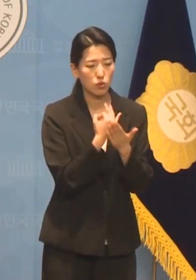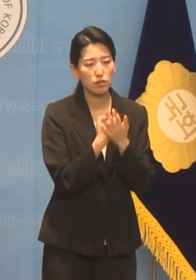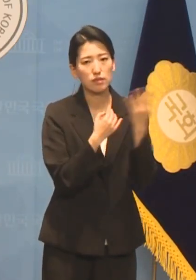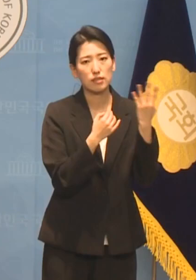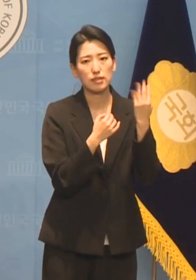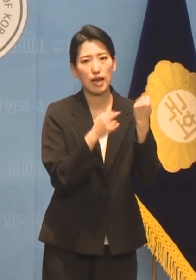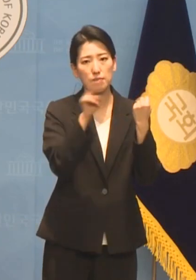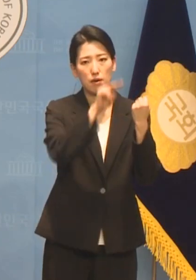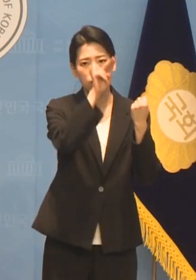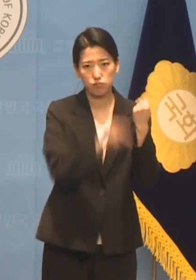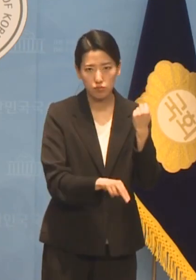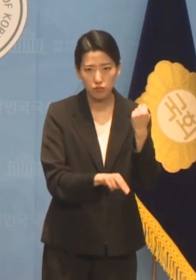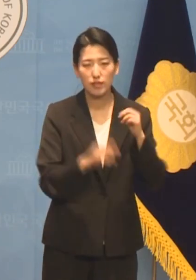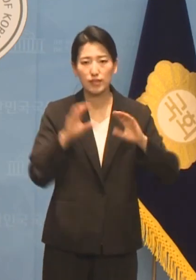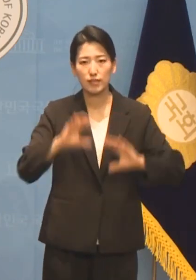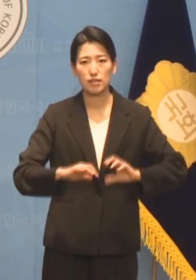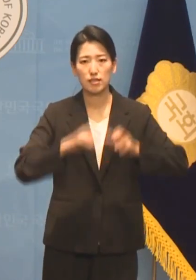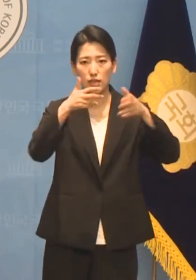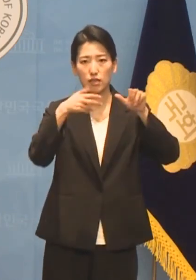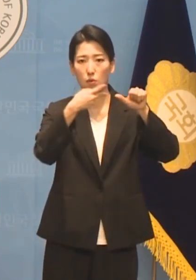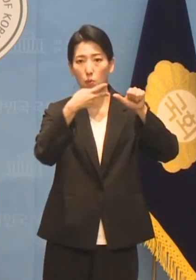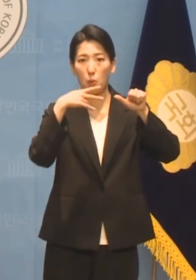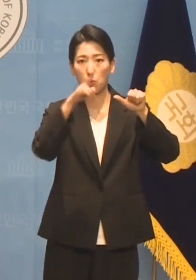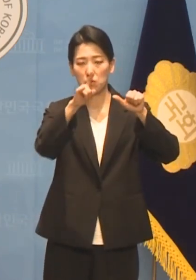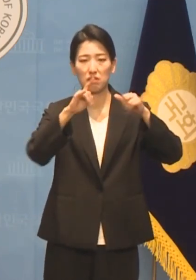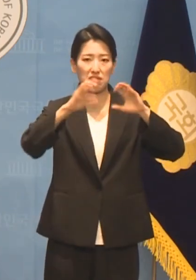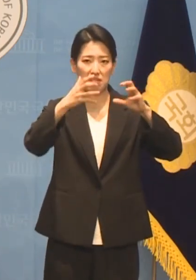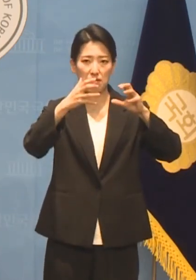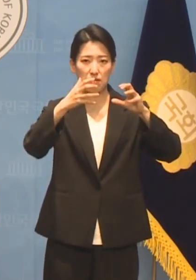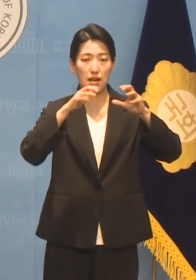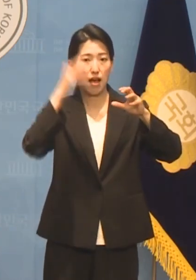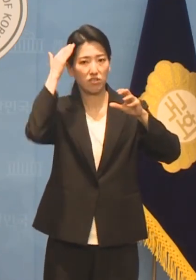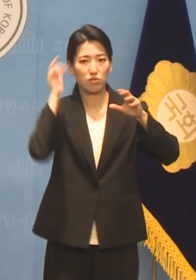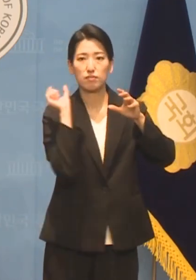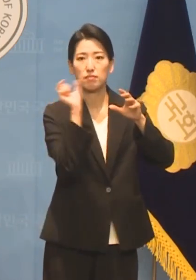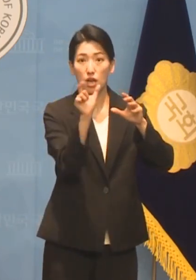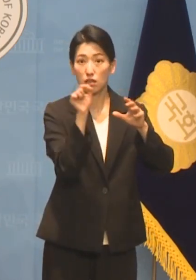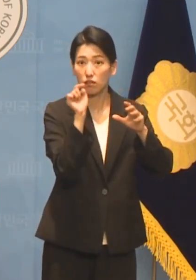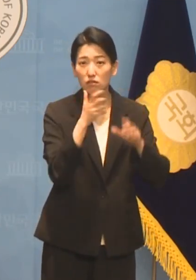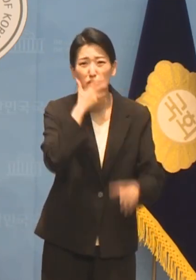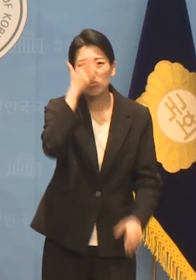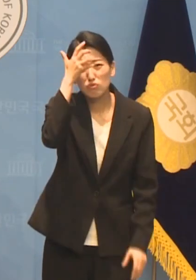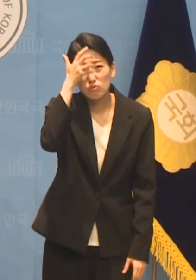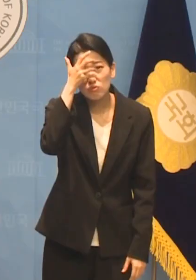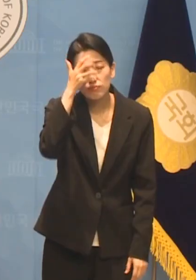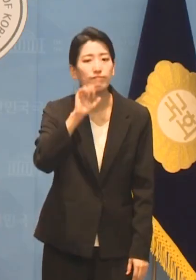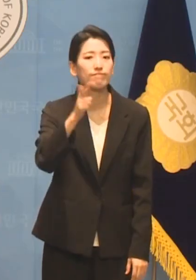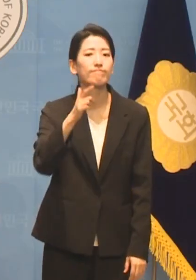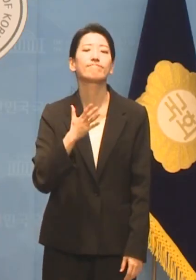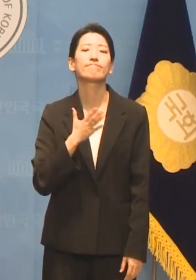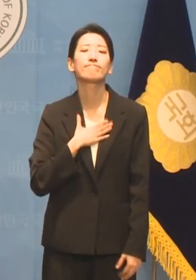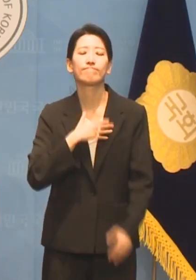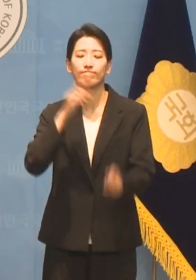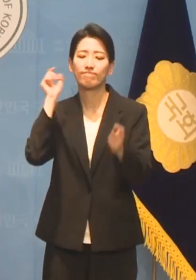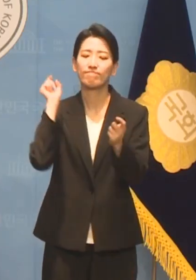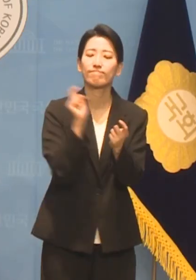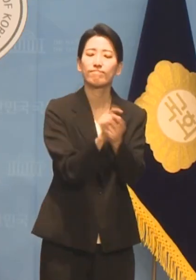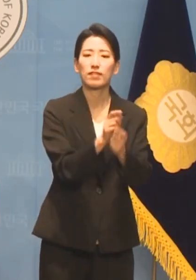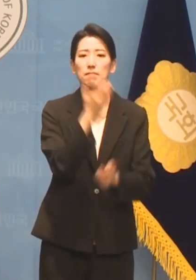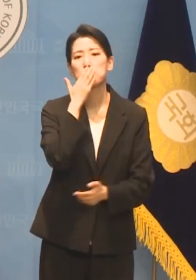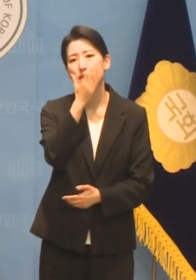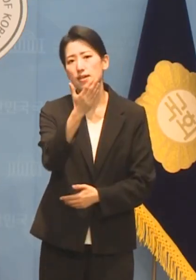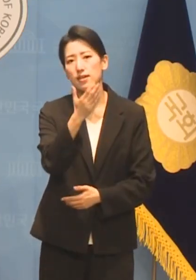5대 경제 강국, 이것은 단순한 꿈이 아닙니다. 저 나경원이 국민 여러분과 함께 반드시 만들어